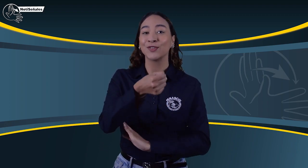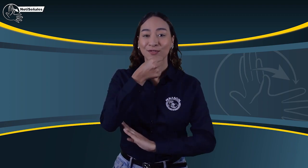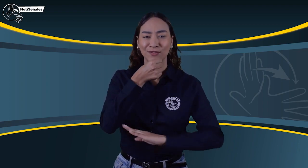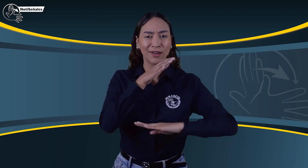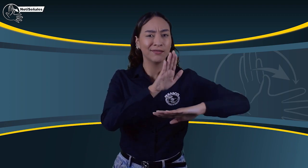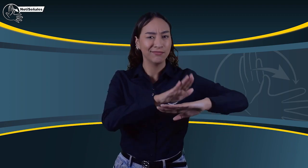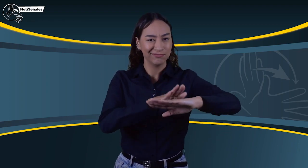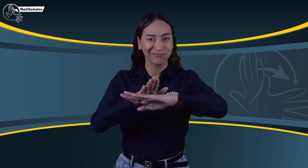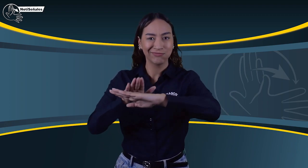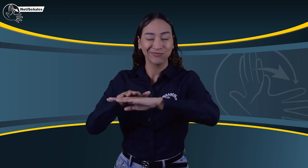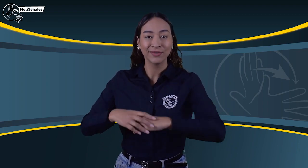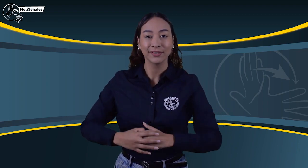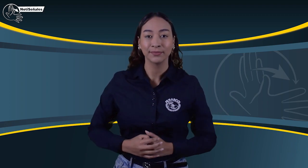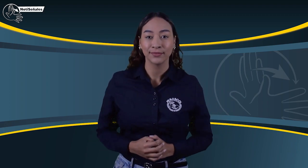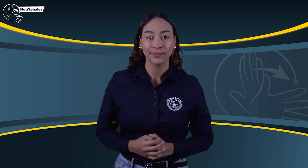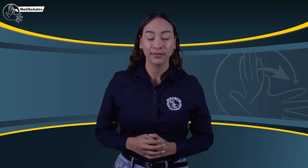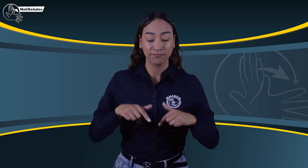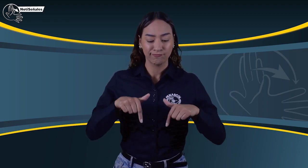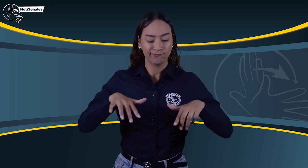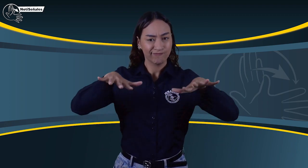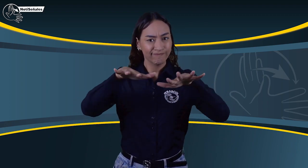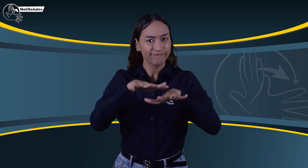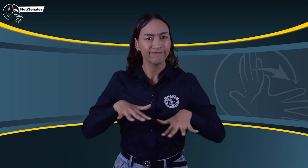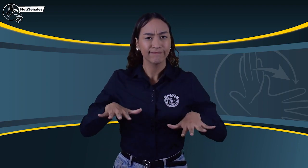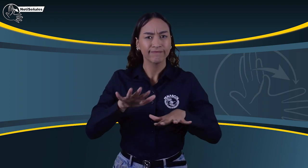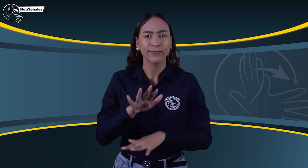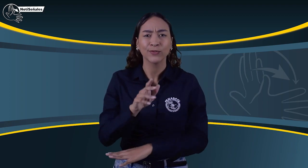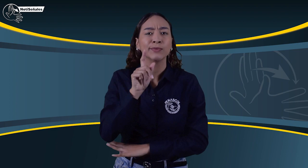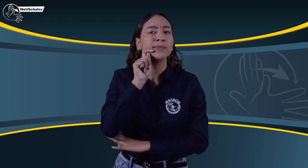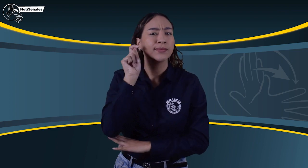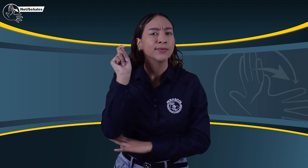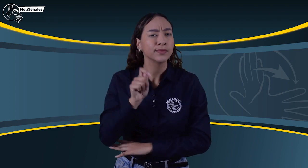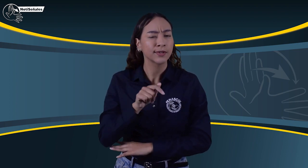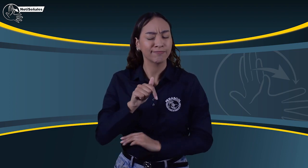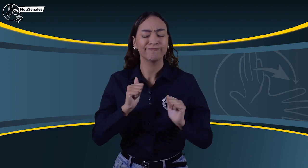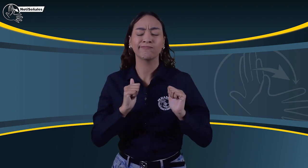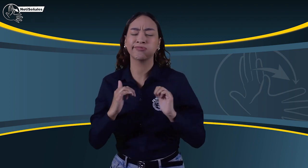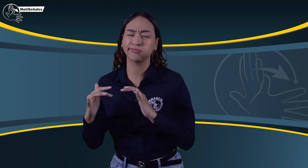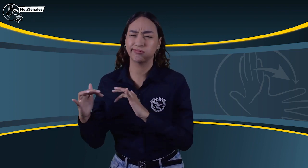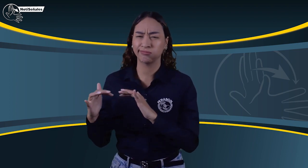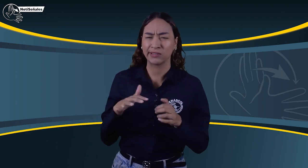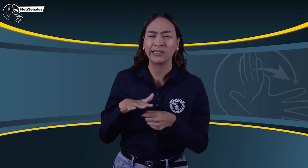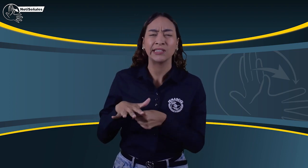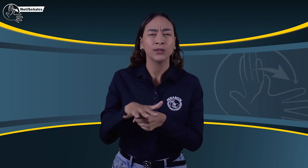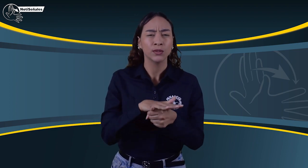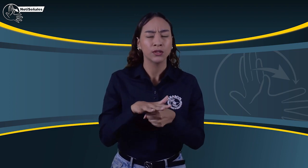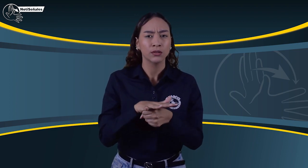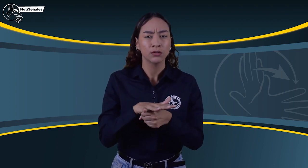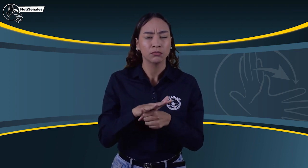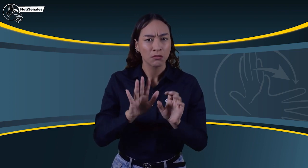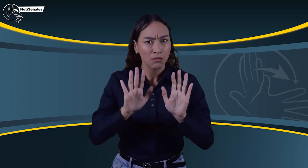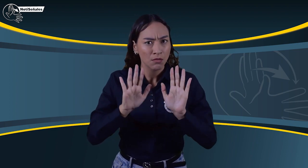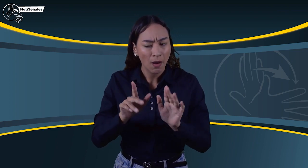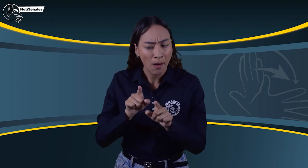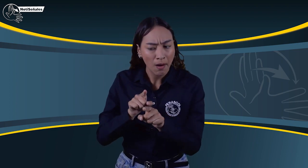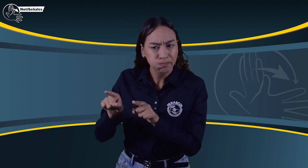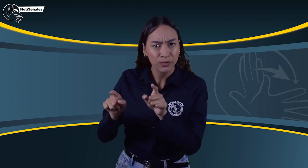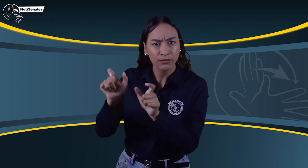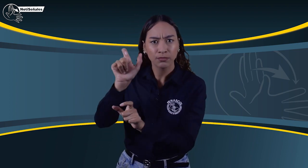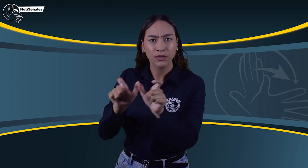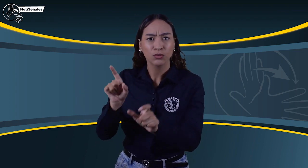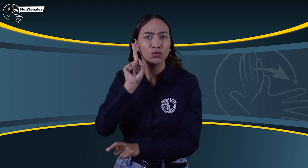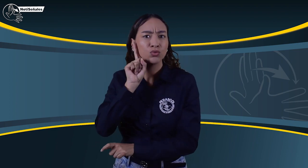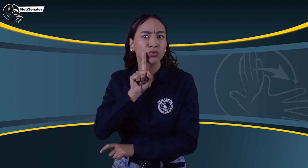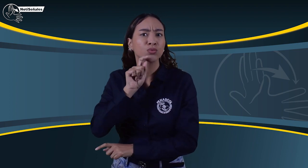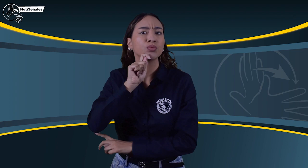señales informa el territorio ucraniano Aún está en guerra pero como es la situación de vida